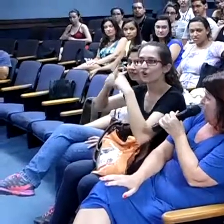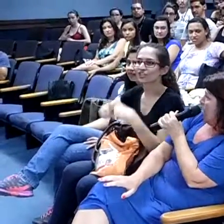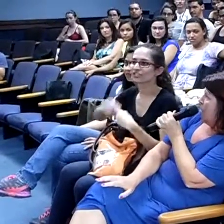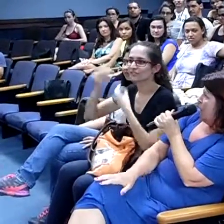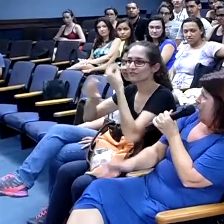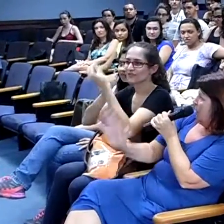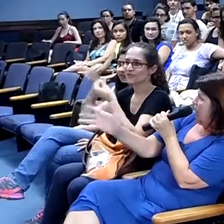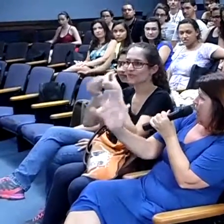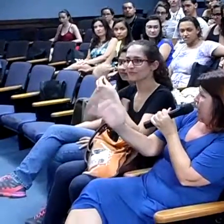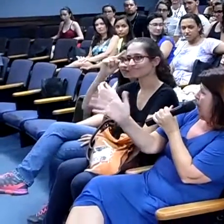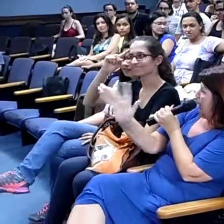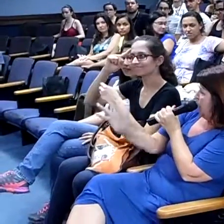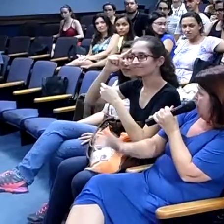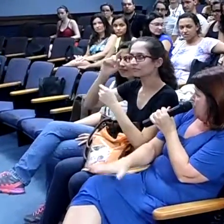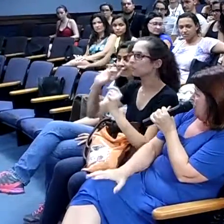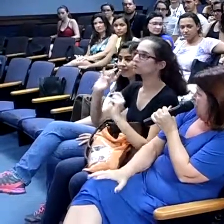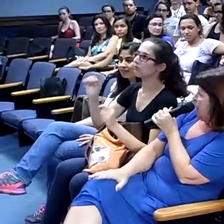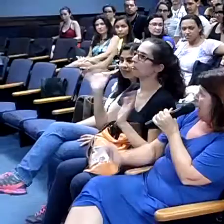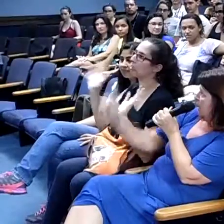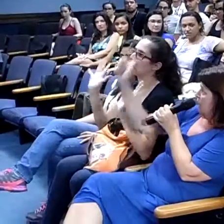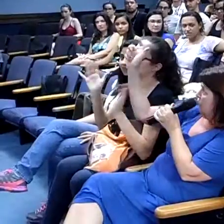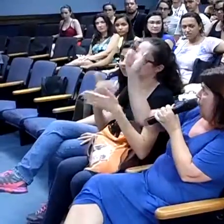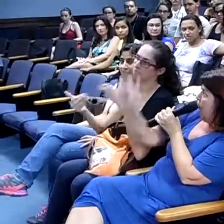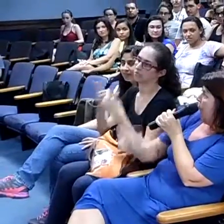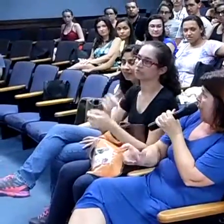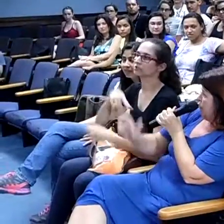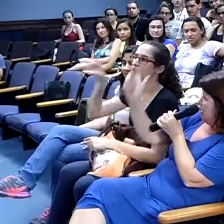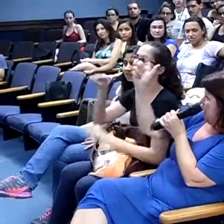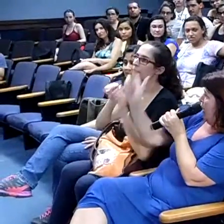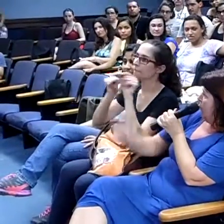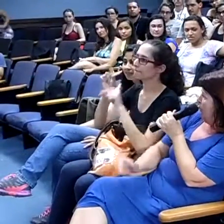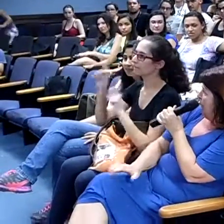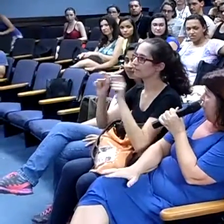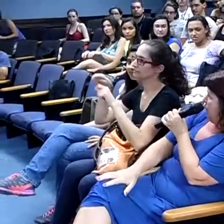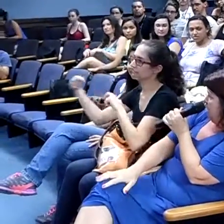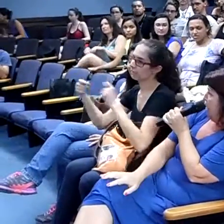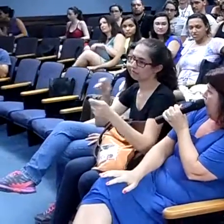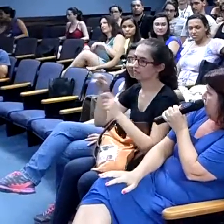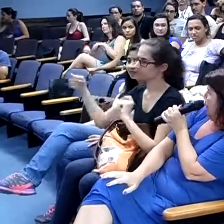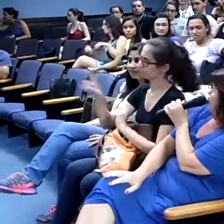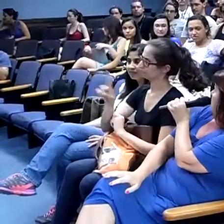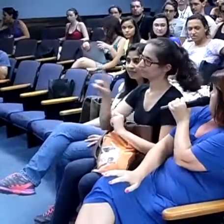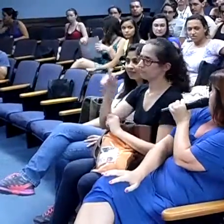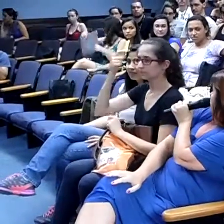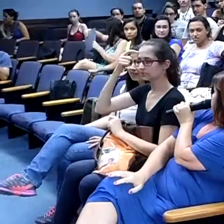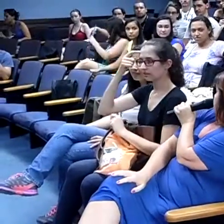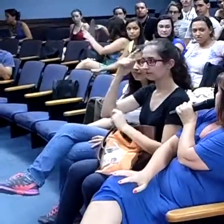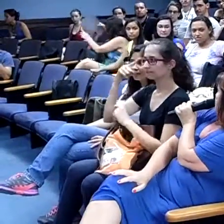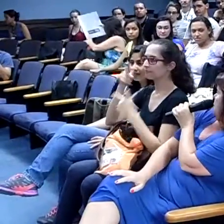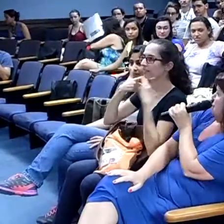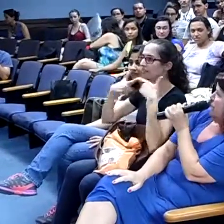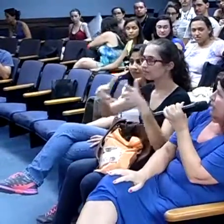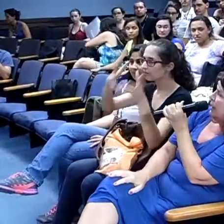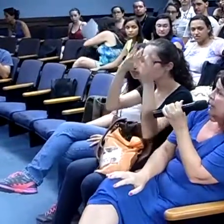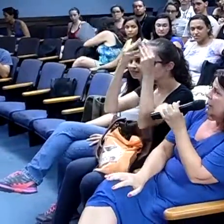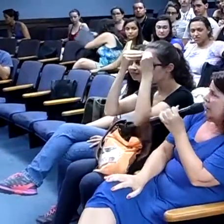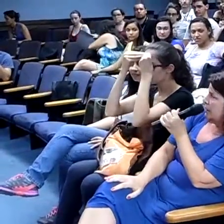só ficar batendo mãozinha, ficar catando uma palavra no sinal, né? Ele é bem mais complexo que isso, né?